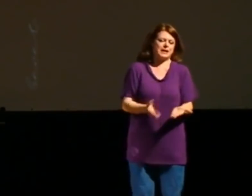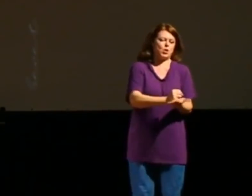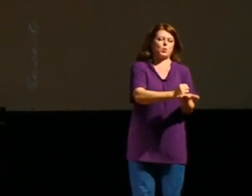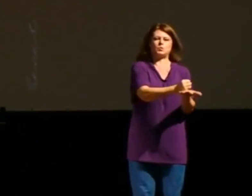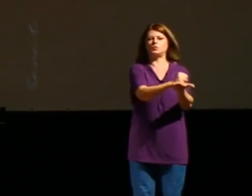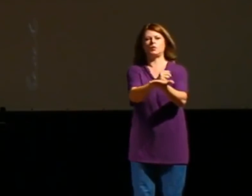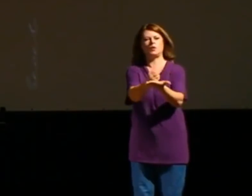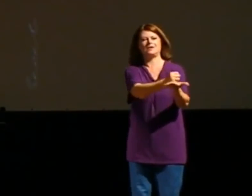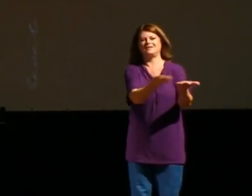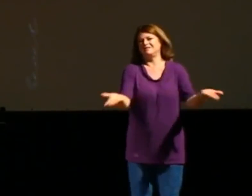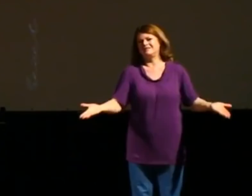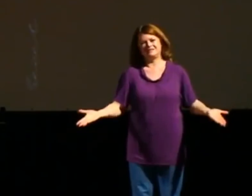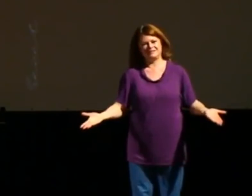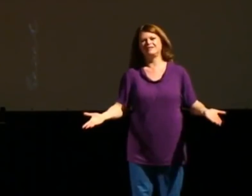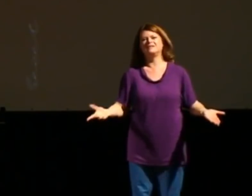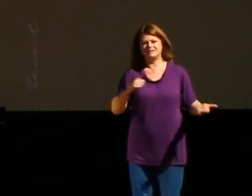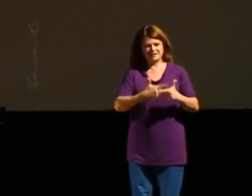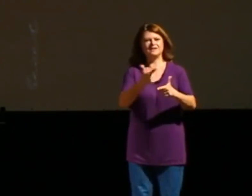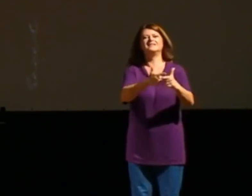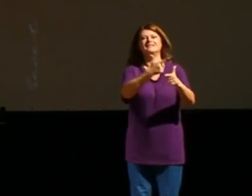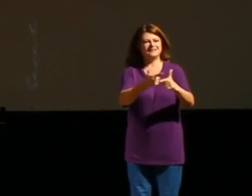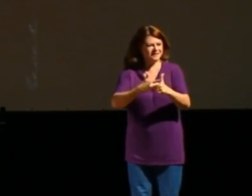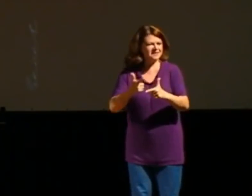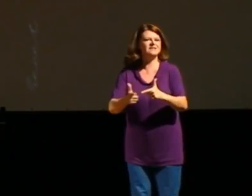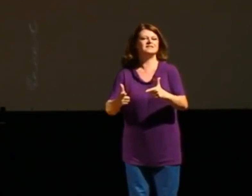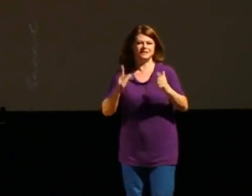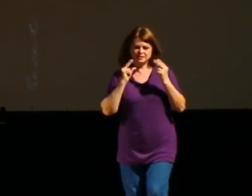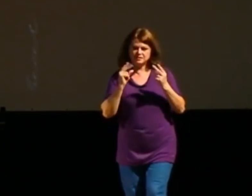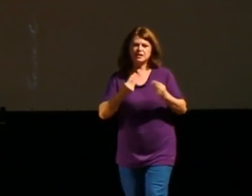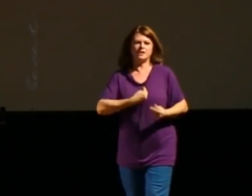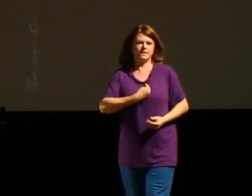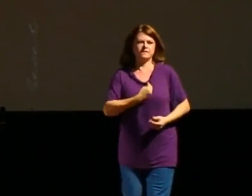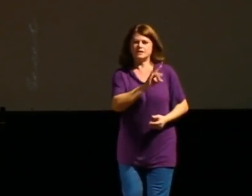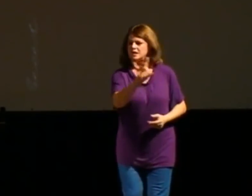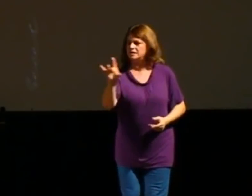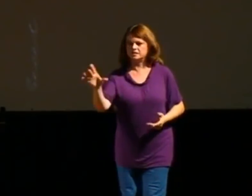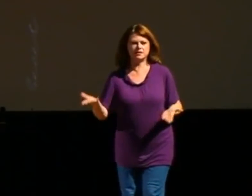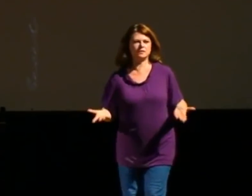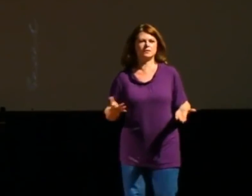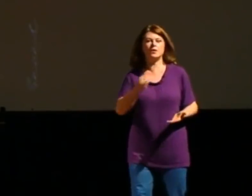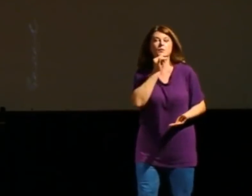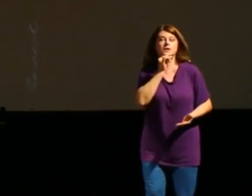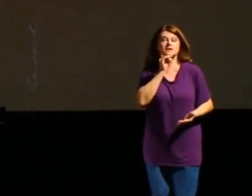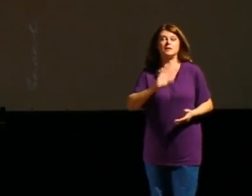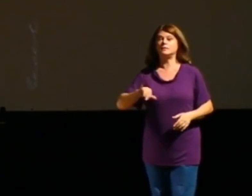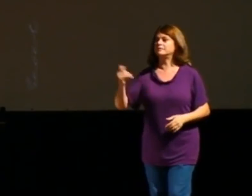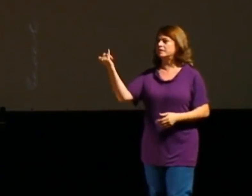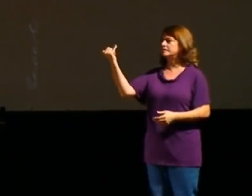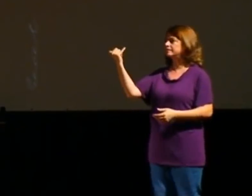situações que a gente não tem simplesmente nenhum controle. Quando você recebe um diagnóstico que você tem um